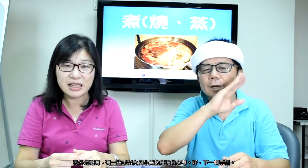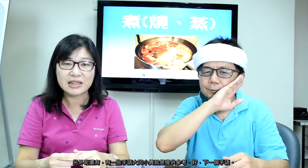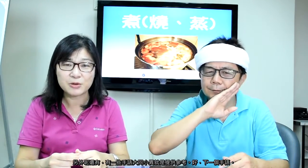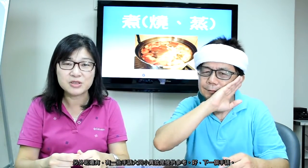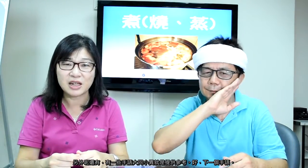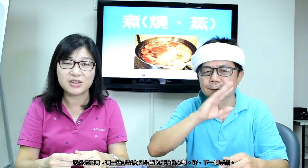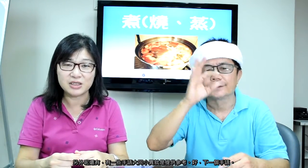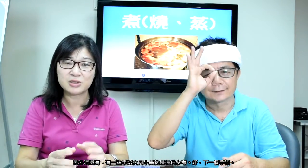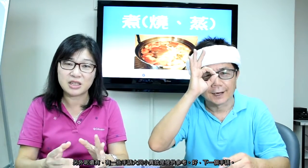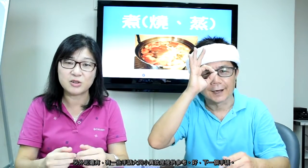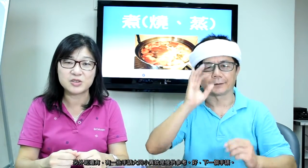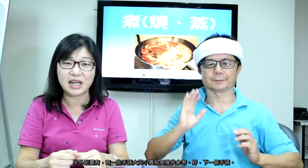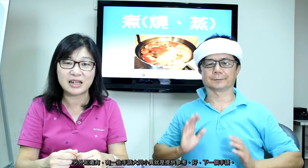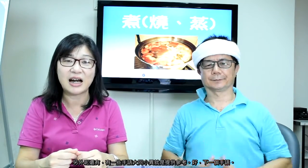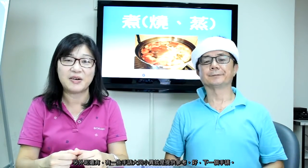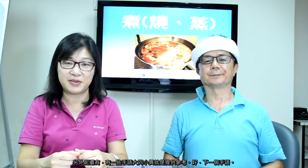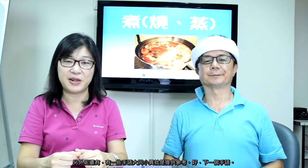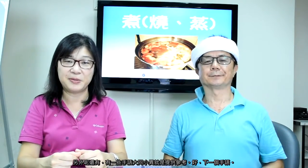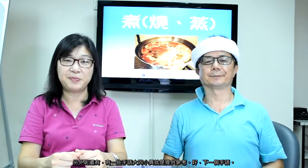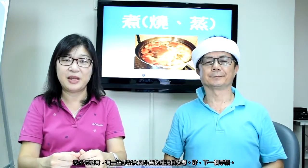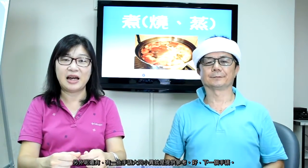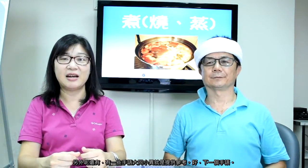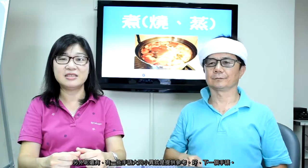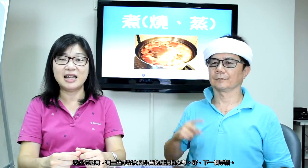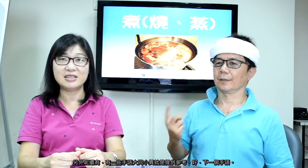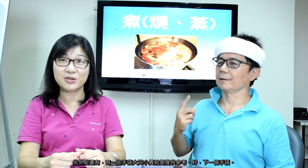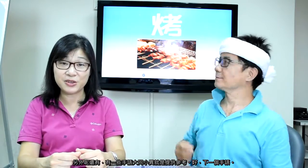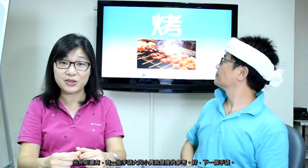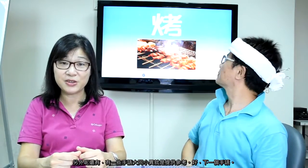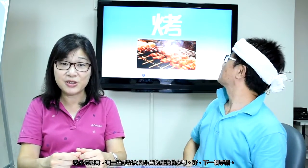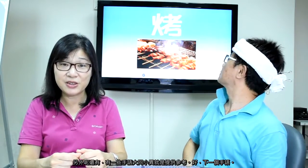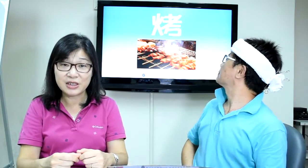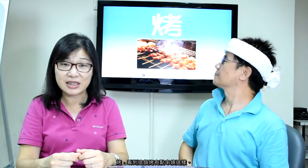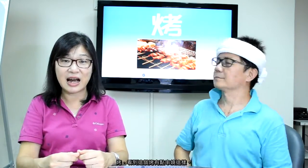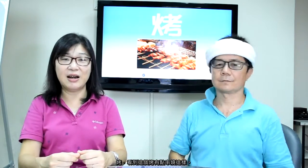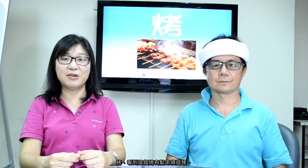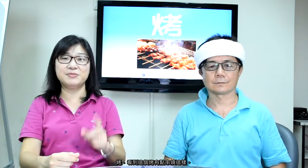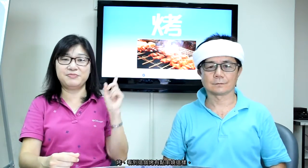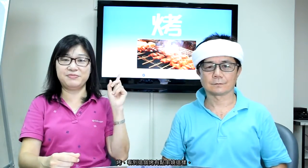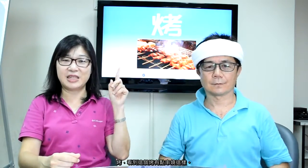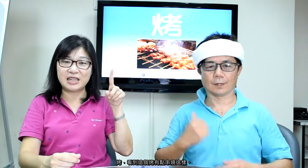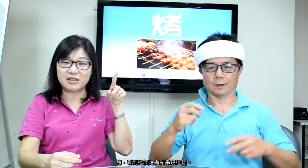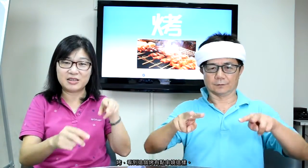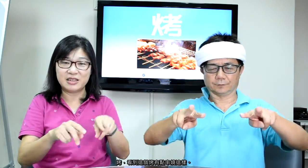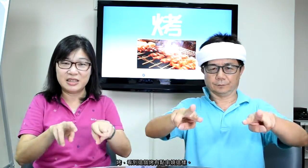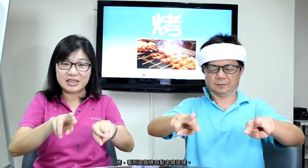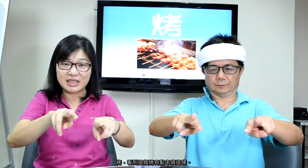大同小异，就是提供参考。好，下一个手语烤，看到这个